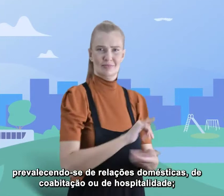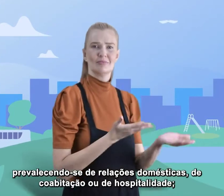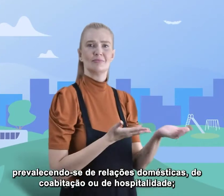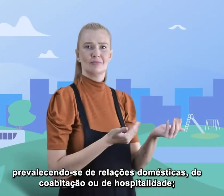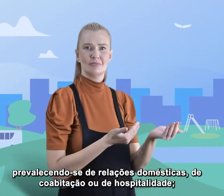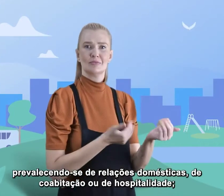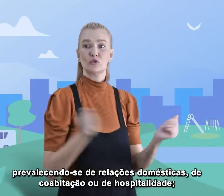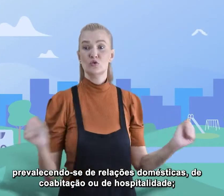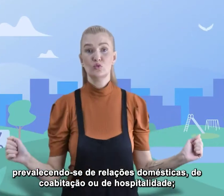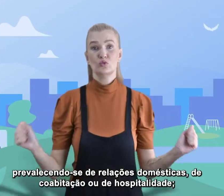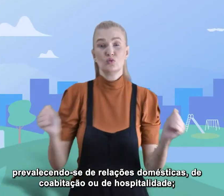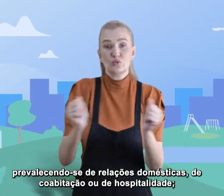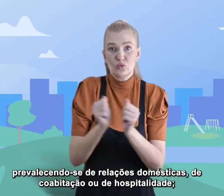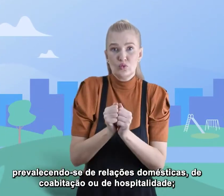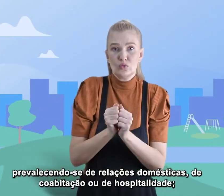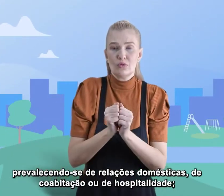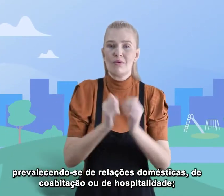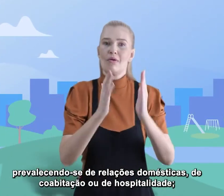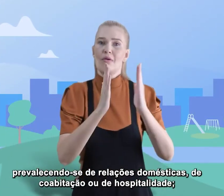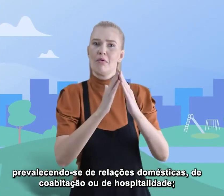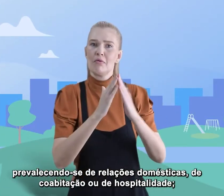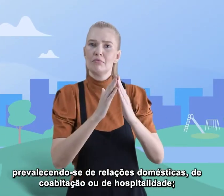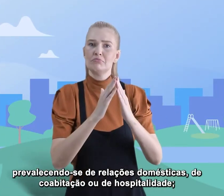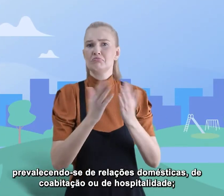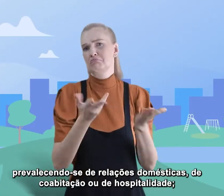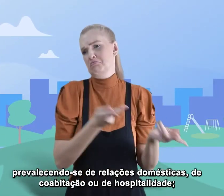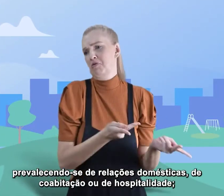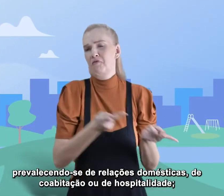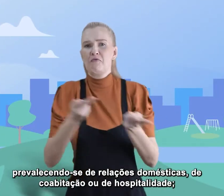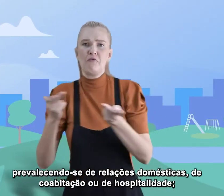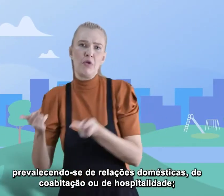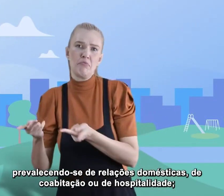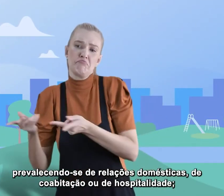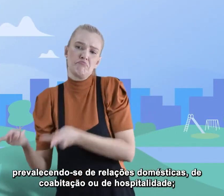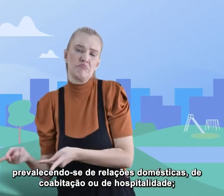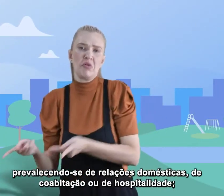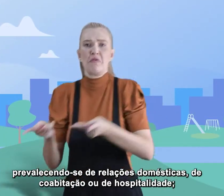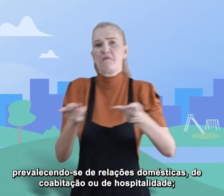relações domésticas, de coabitação ou de hospitalidade.